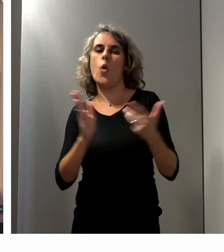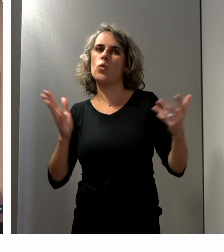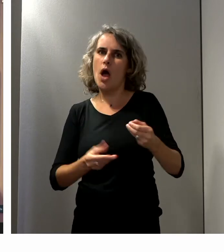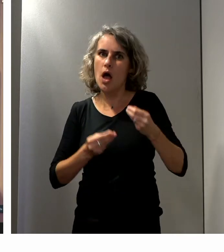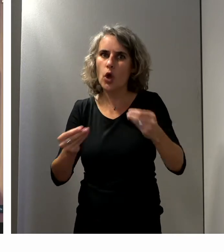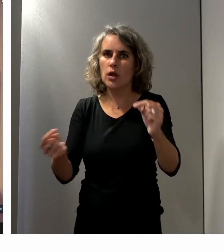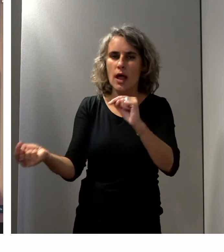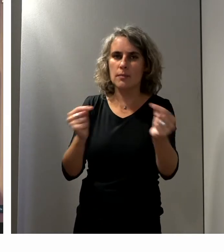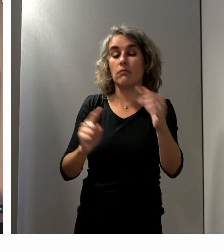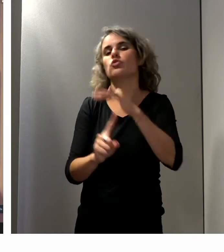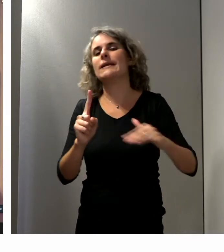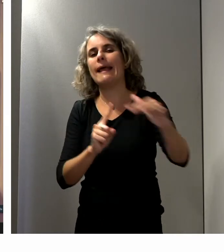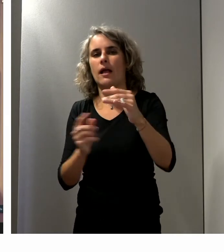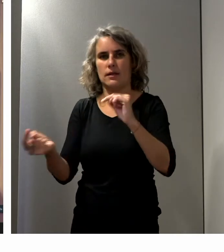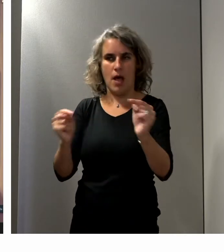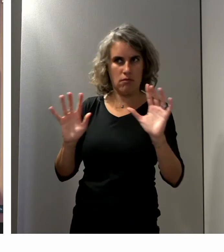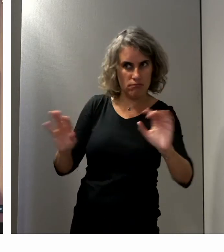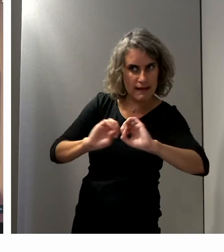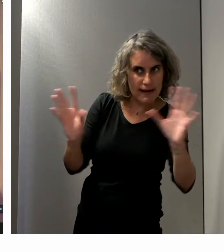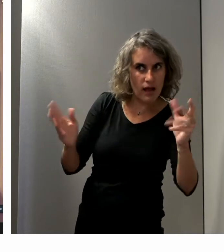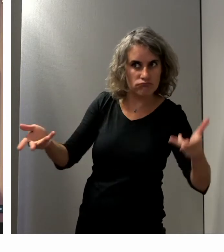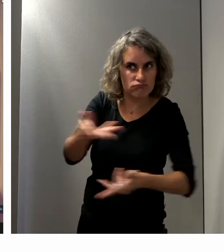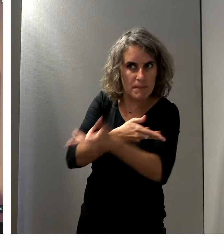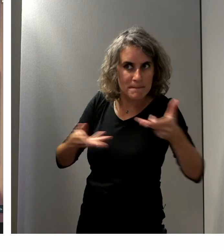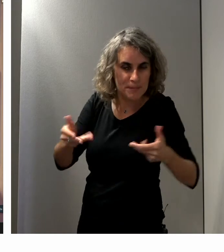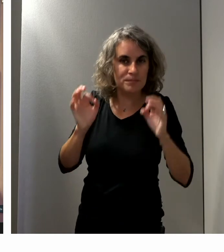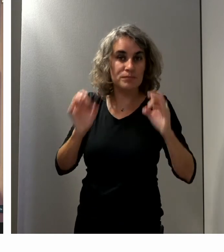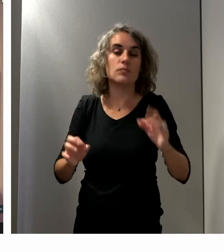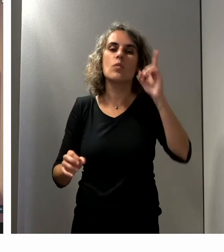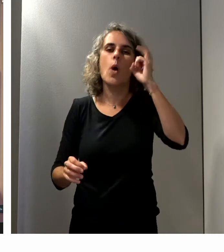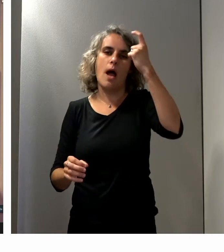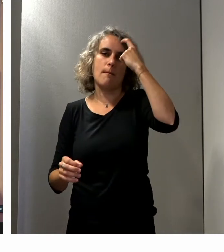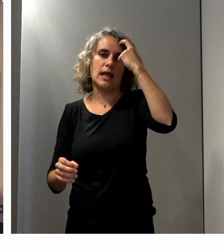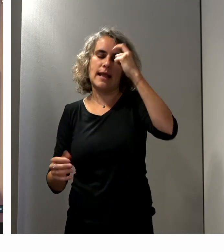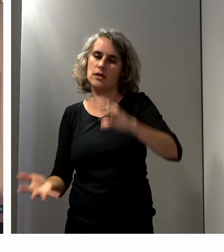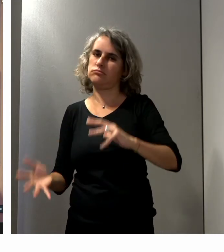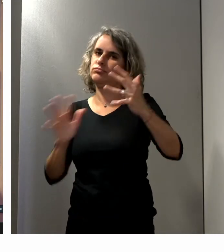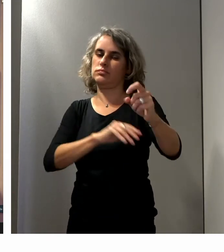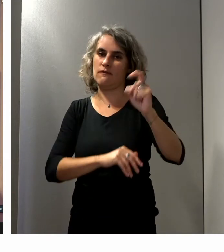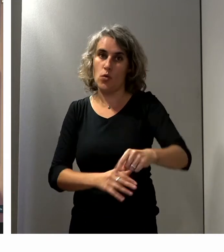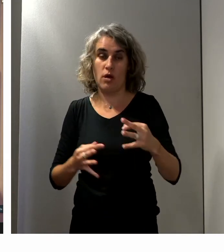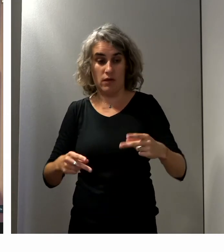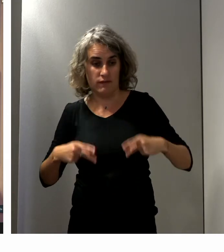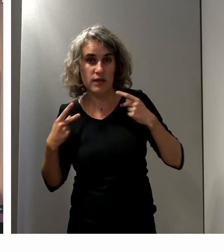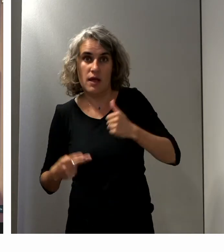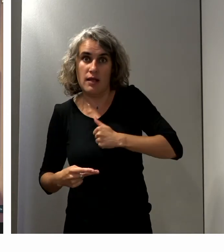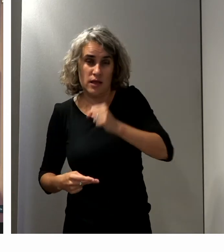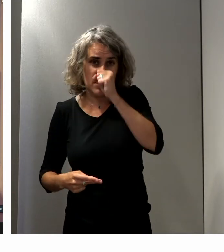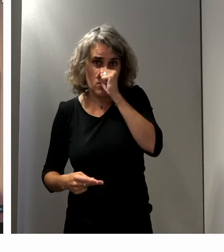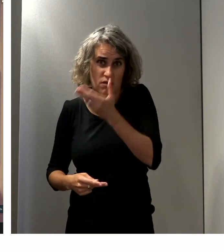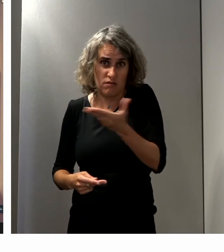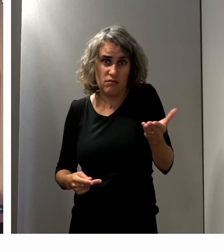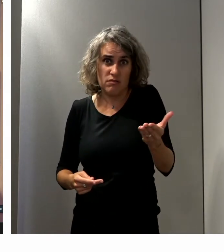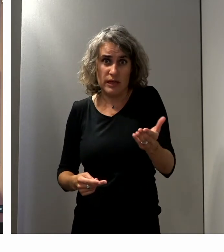débat au sein de la société pour permettre de fait de faire évoluer les mentalités sur la vie intime, affective et sexuelle, comme je disais tout à l'heure,